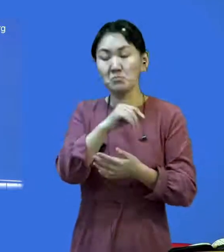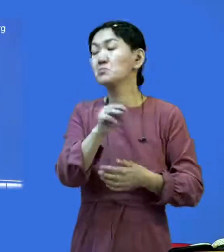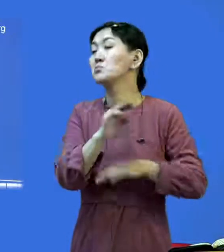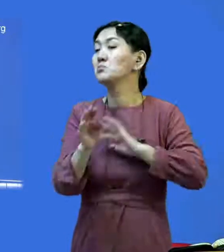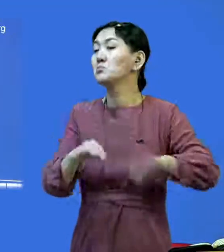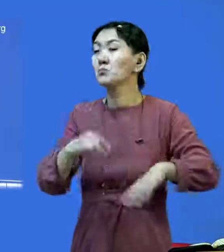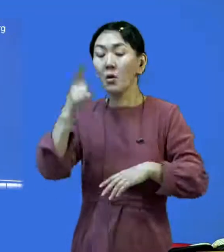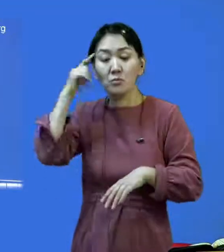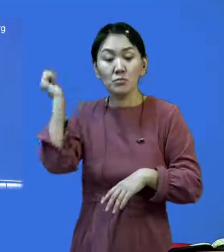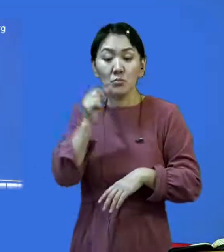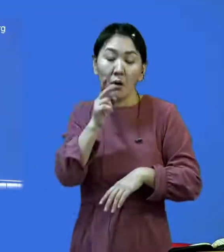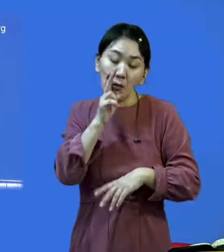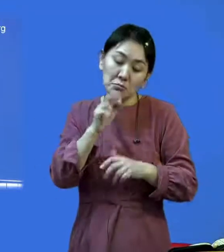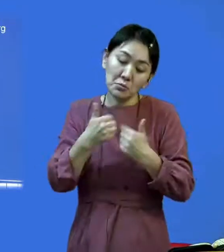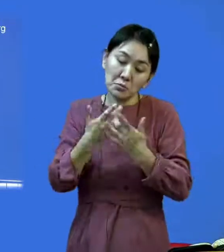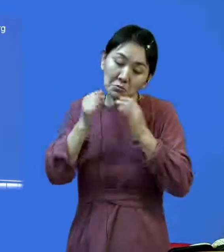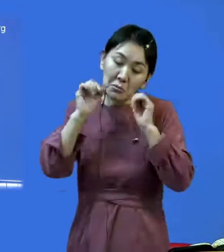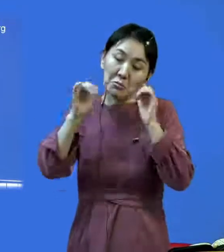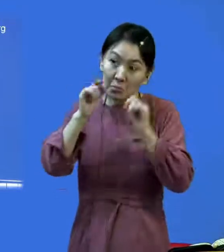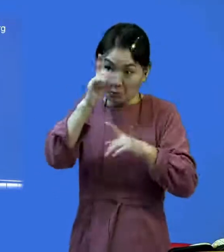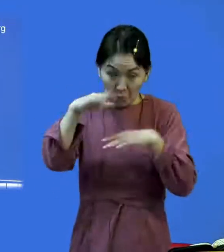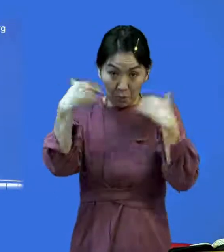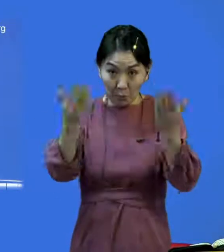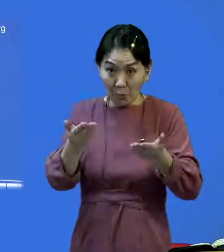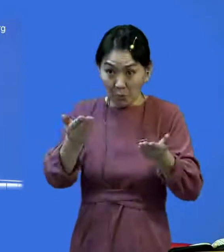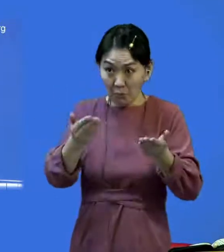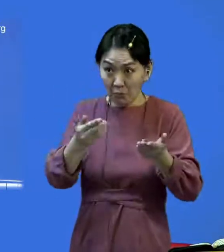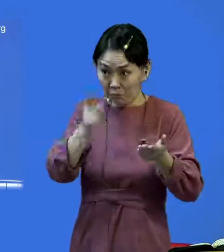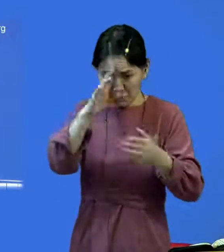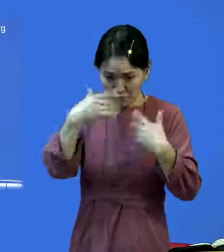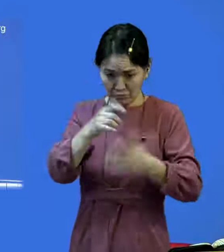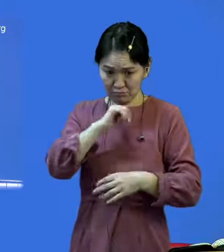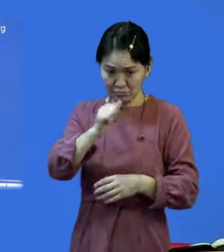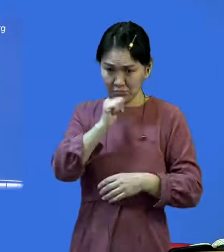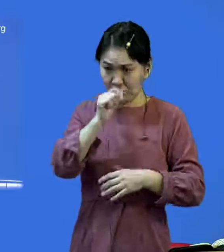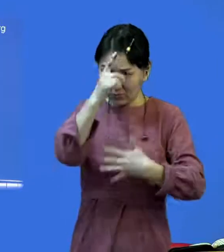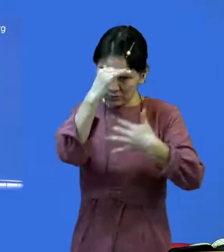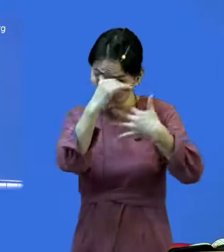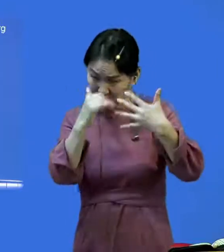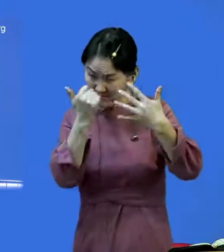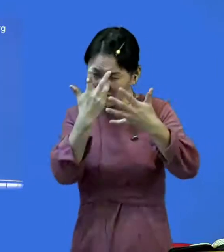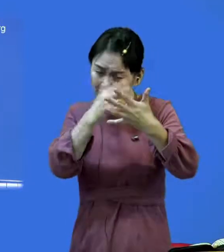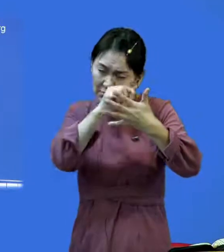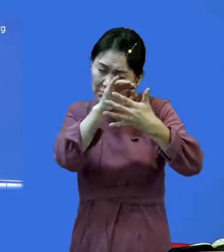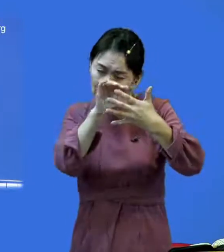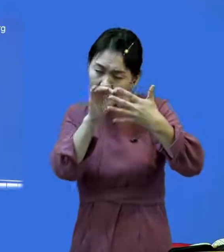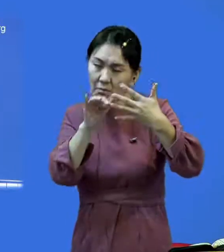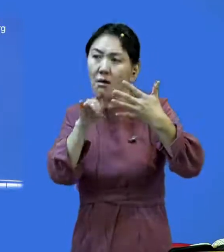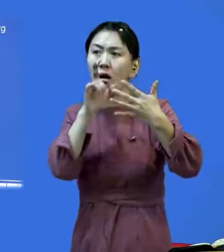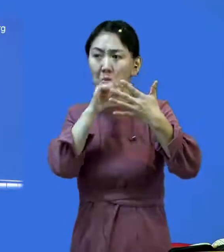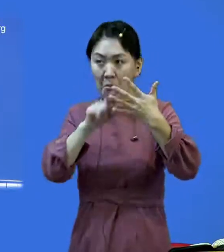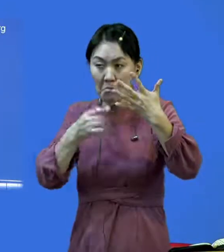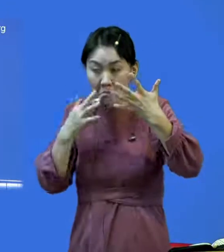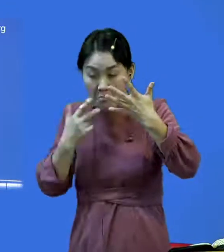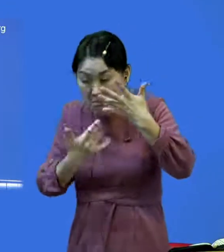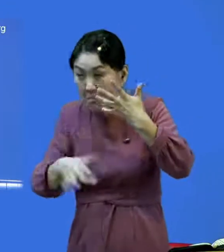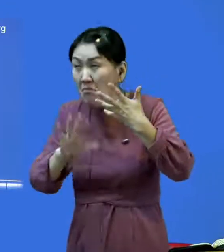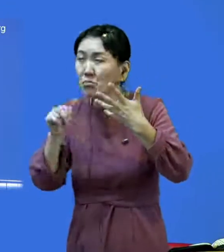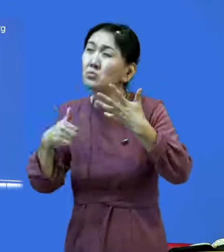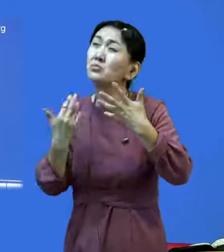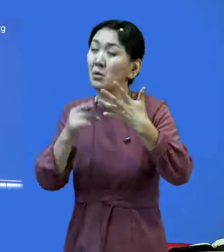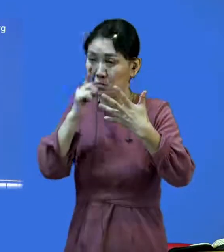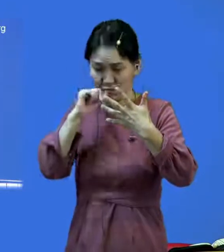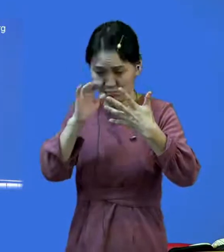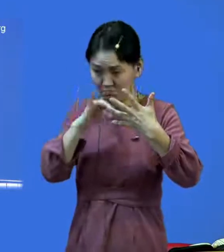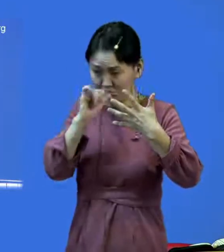өдөр дутмын хүнсийг хайрлаач гэж гоох юм бол үгүн гэсэн үг үү? Тэгэлэр чи энэ дотор дараалал байгаад байгаа биз дээ. Агцгүй ихлээд